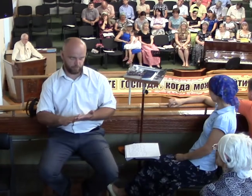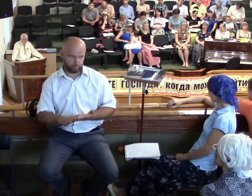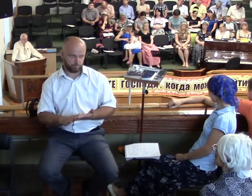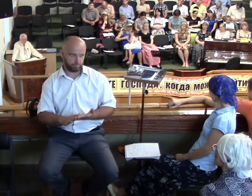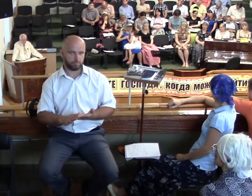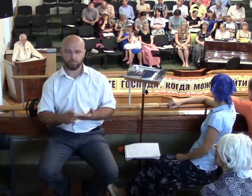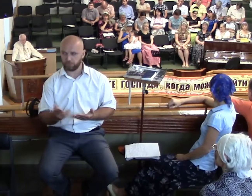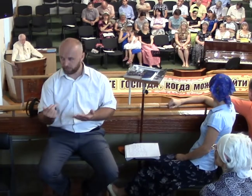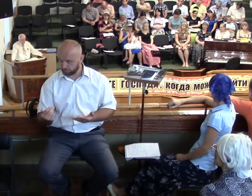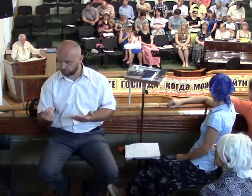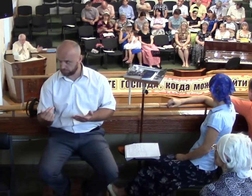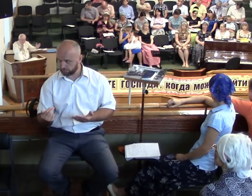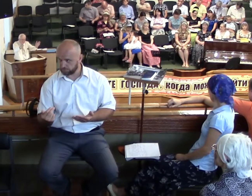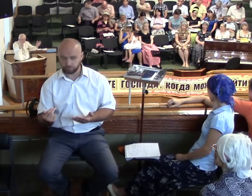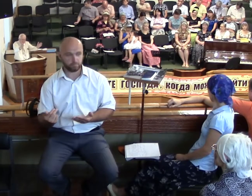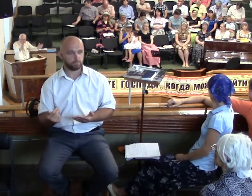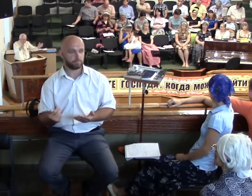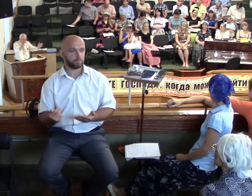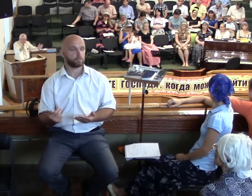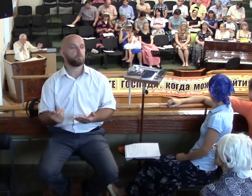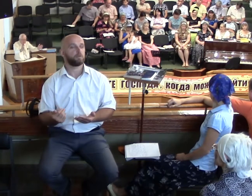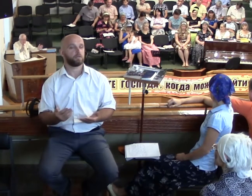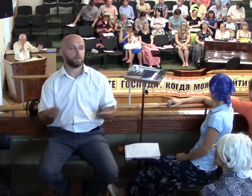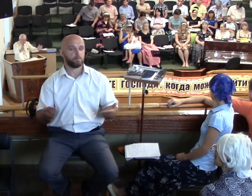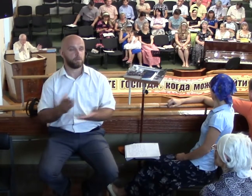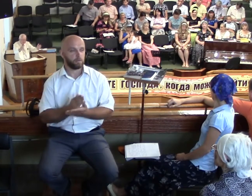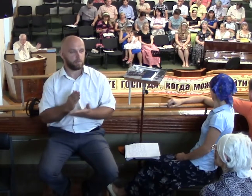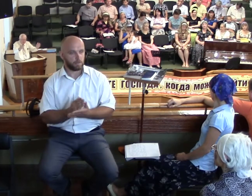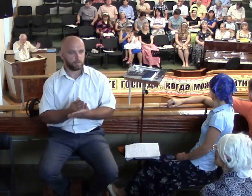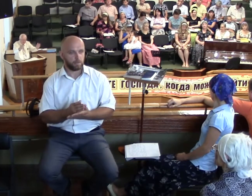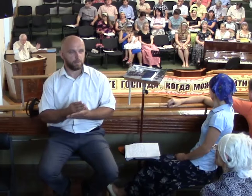хотим, мы должны иметь практическую вот эту